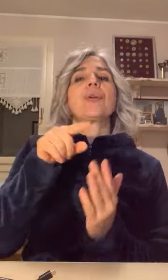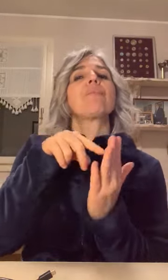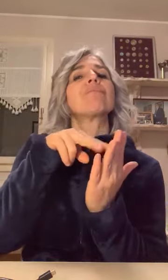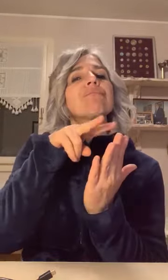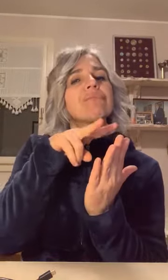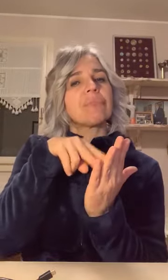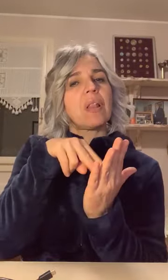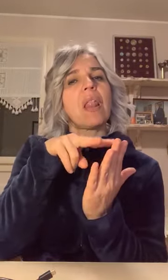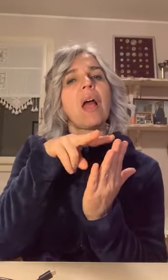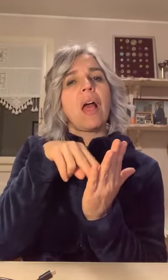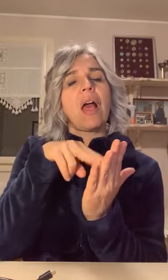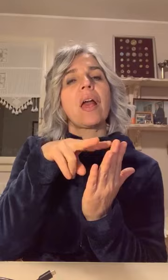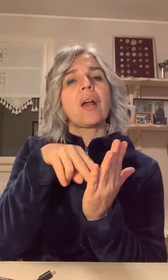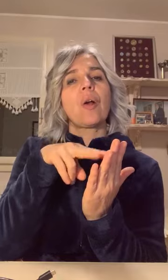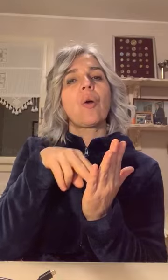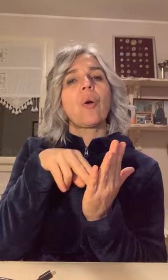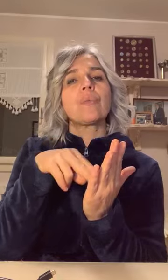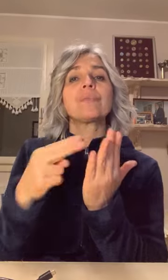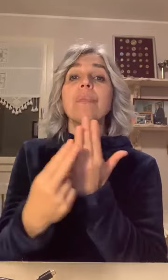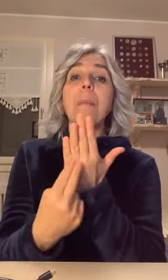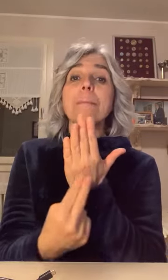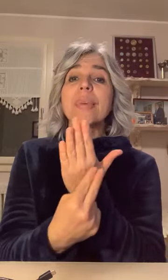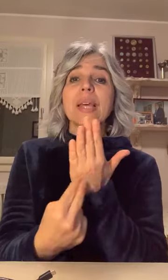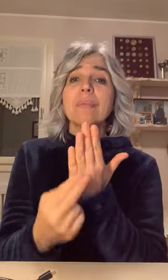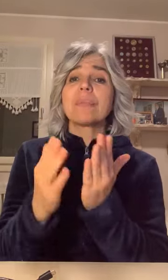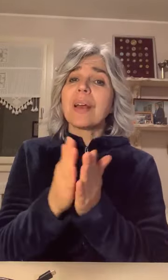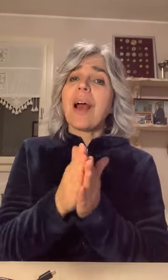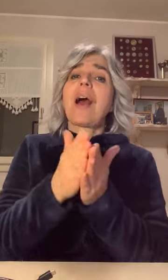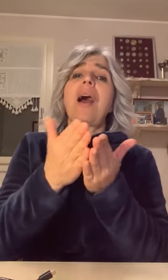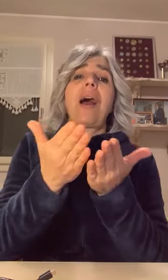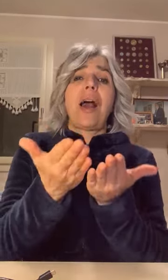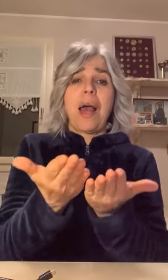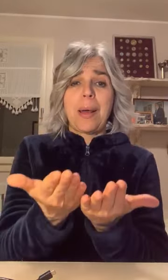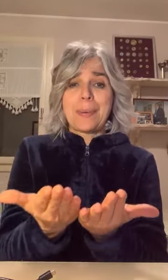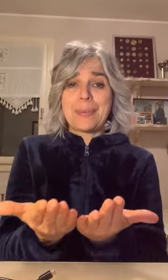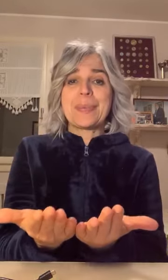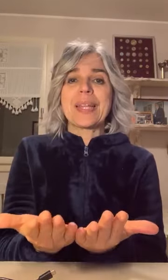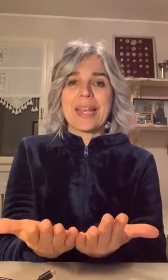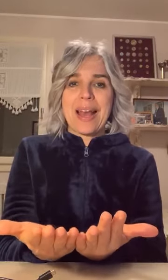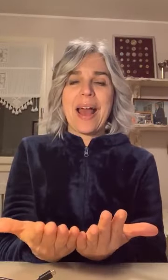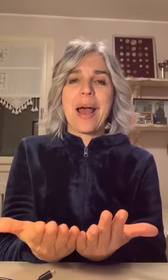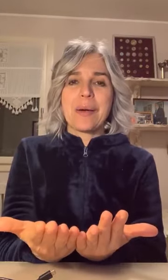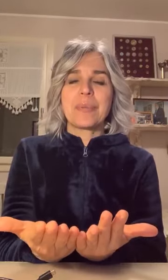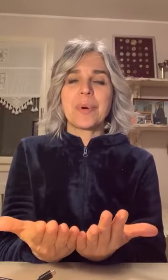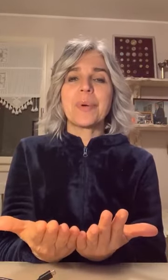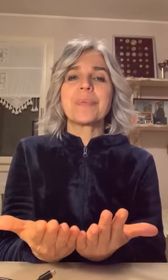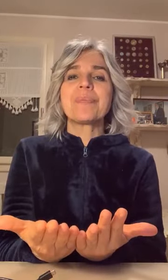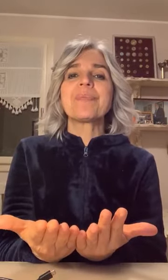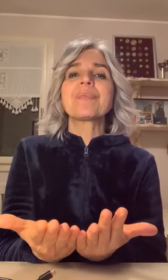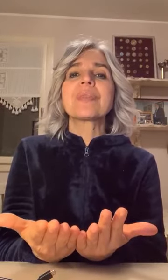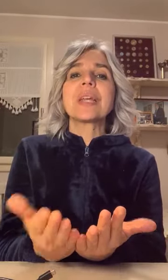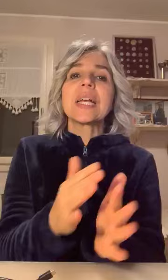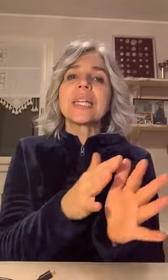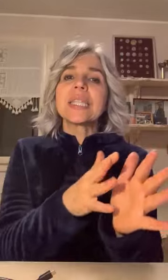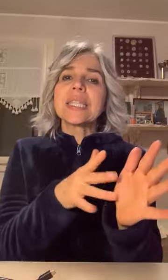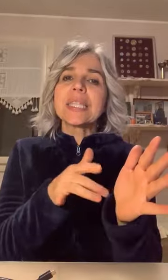hanno la Sacra Scrittura possano aprire le loro scritture, la loro Bibbia, e possano venire con me nel Salmo